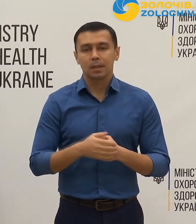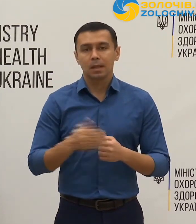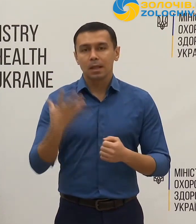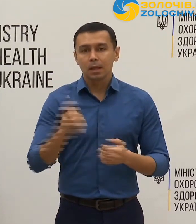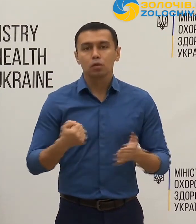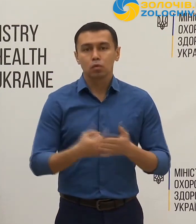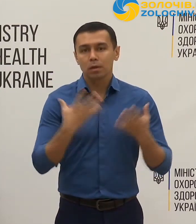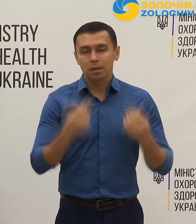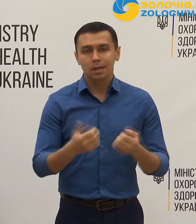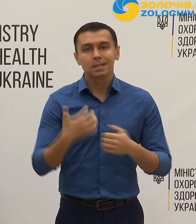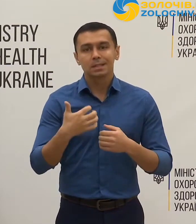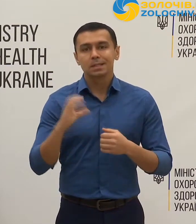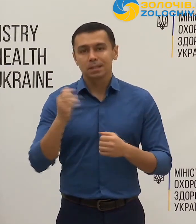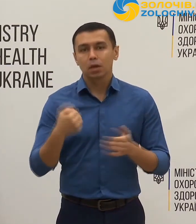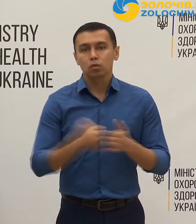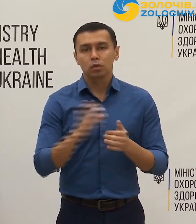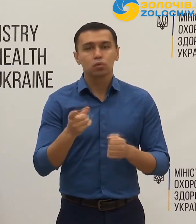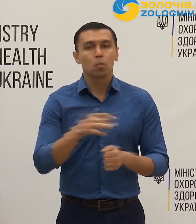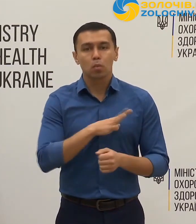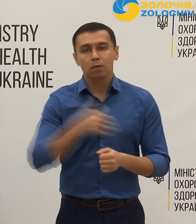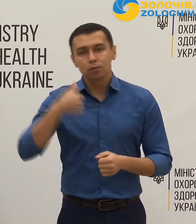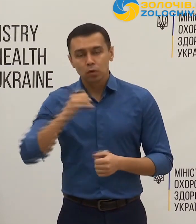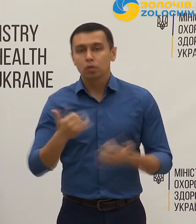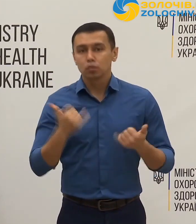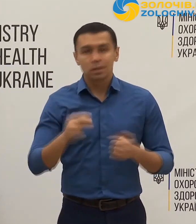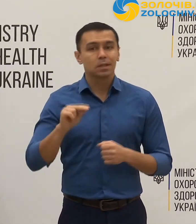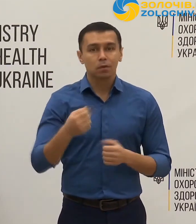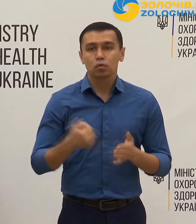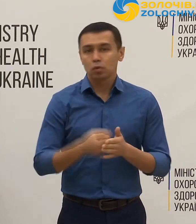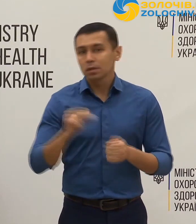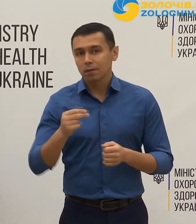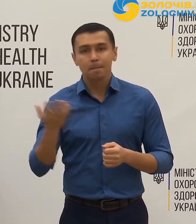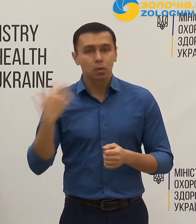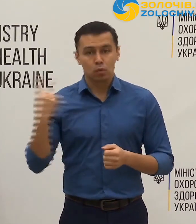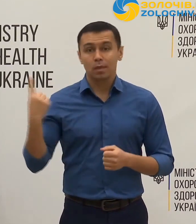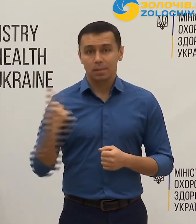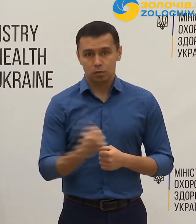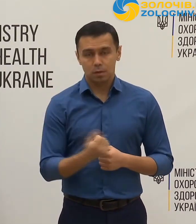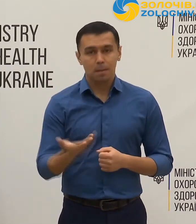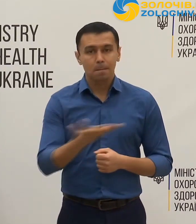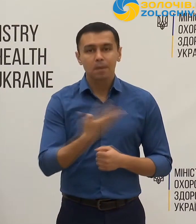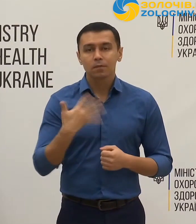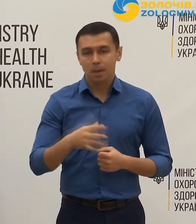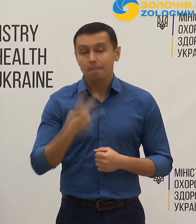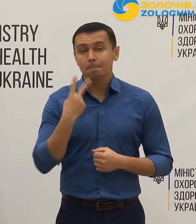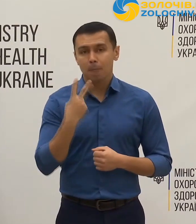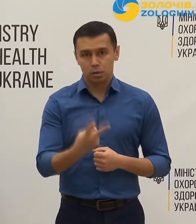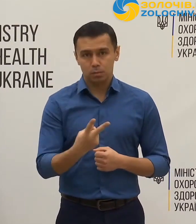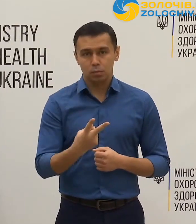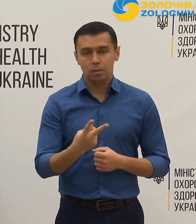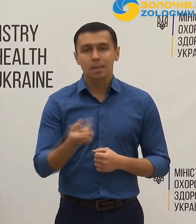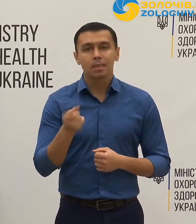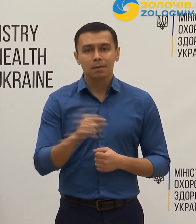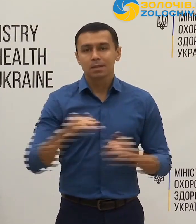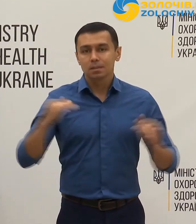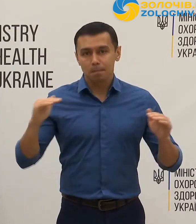день до дня, тобто середа до середи, те, що було вчора, сьогодні четвер до четверга минулого тижня, ми вже бачимо